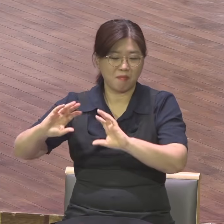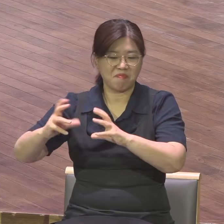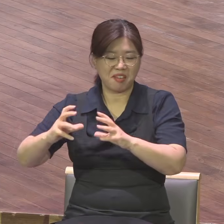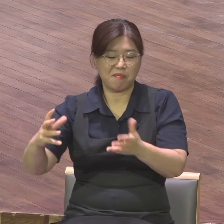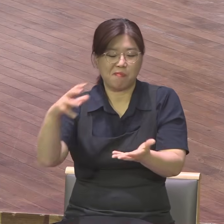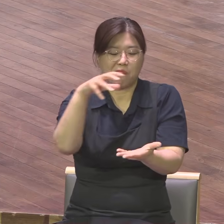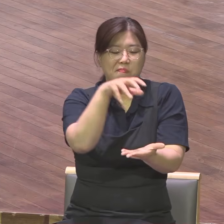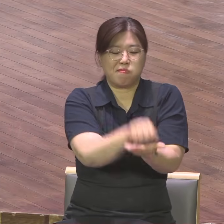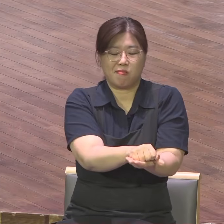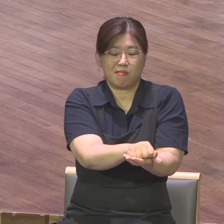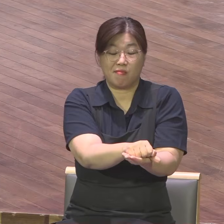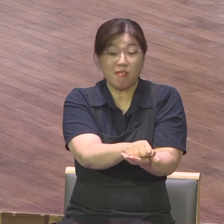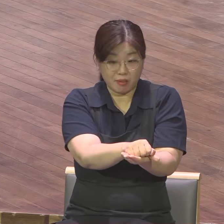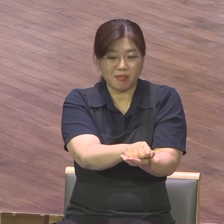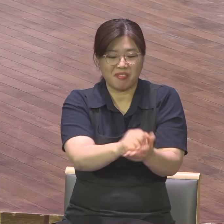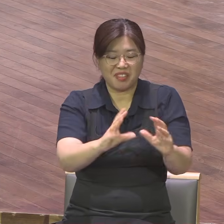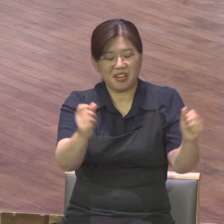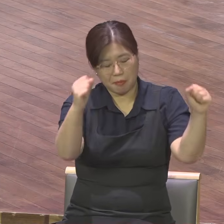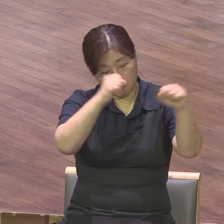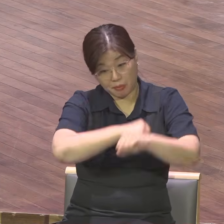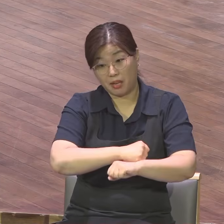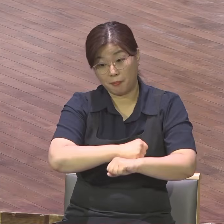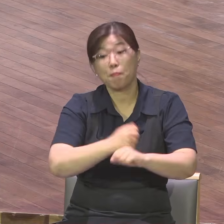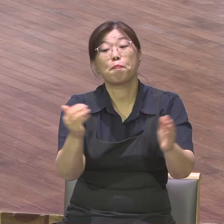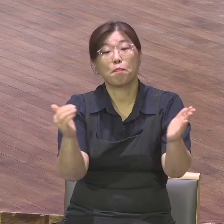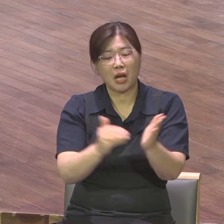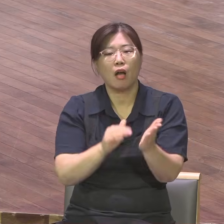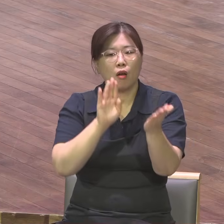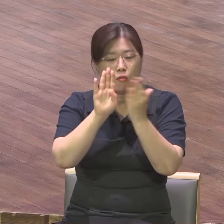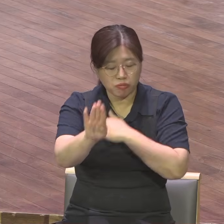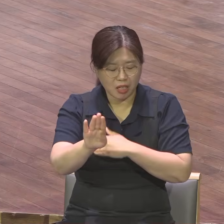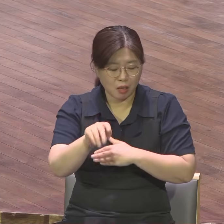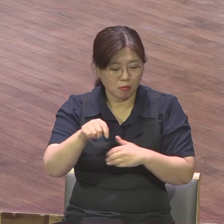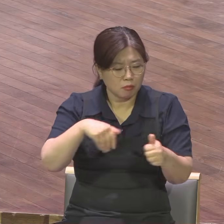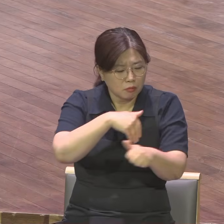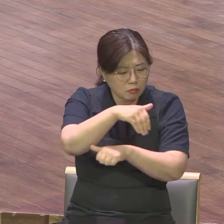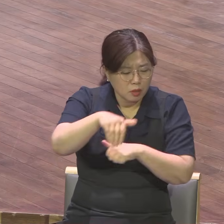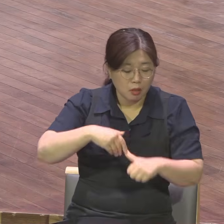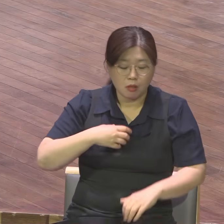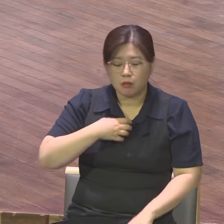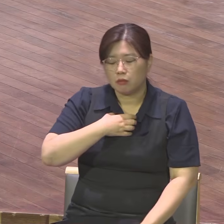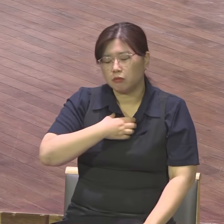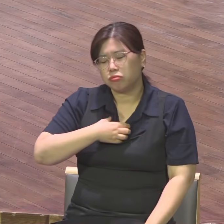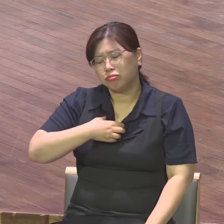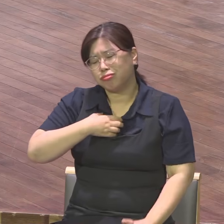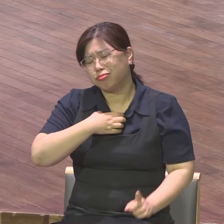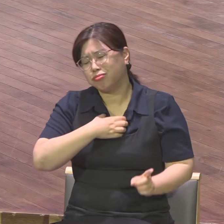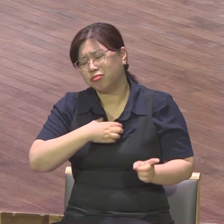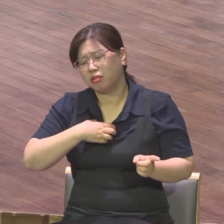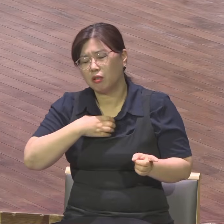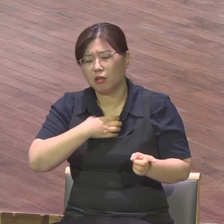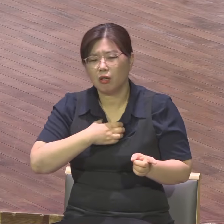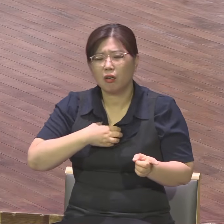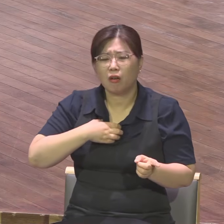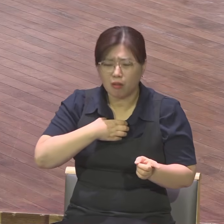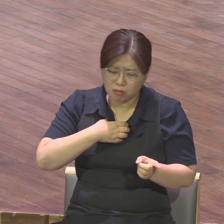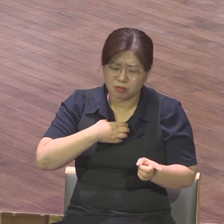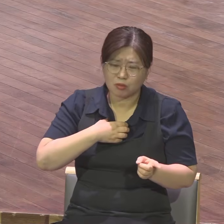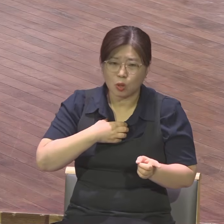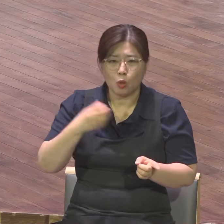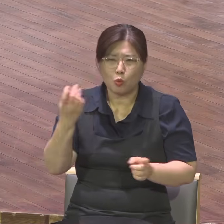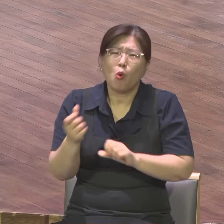바벨론에게 멸망을 그렇게 당한 이후에 그 슬픈 감정과 그 회복에 대한 강력한